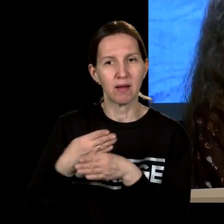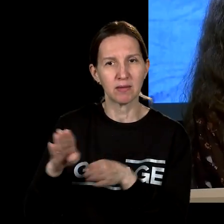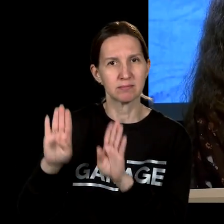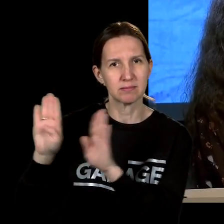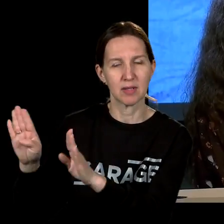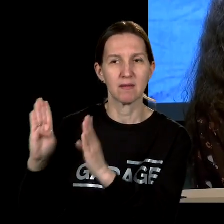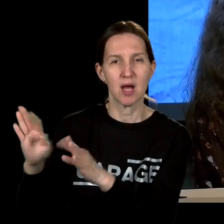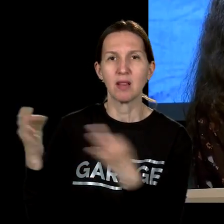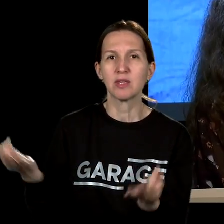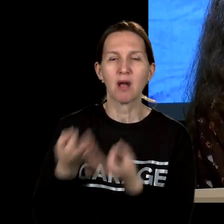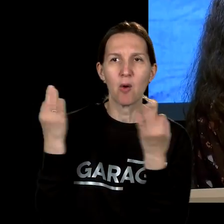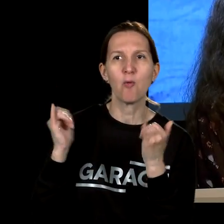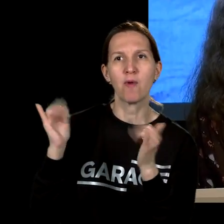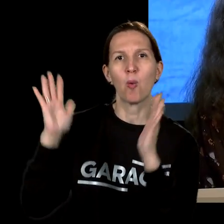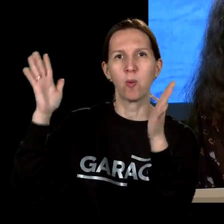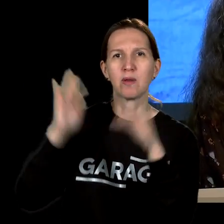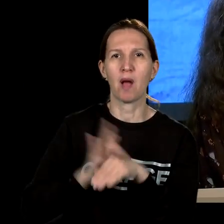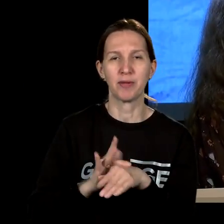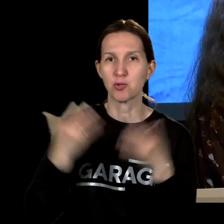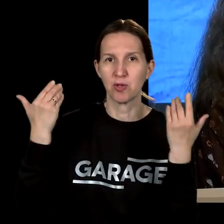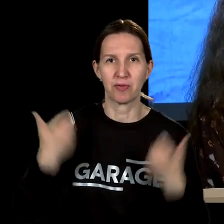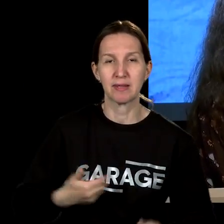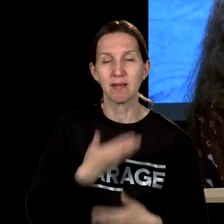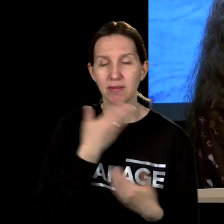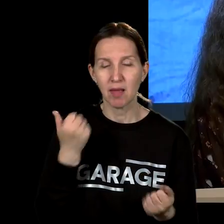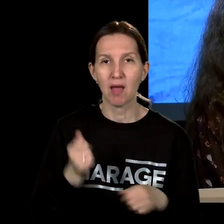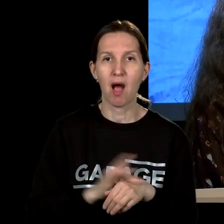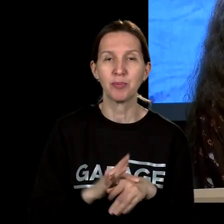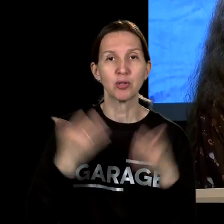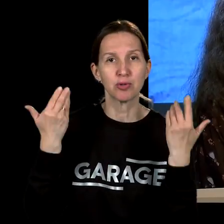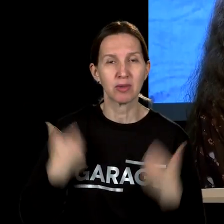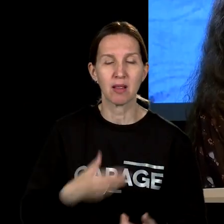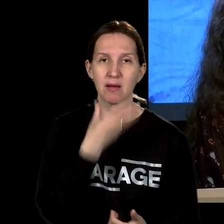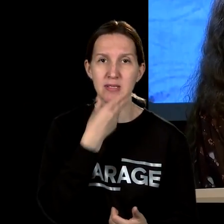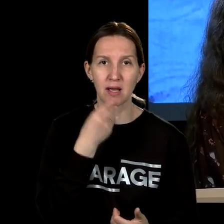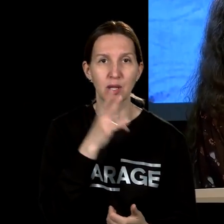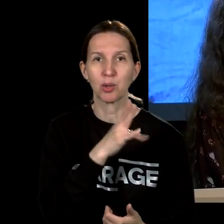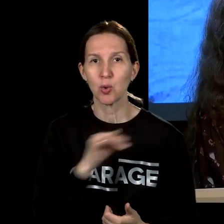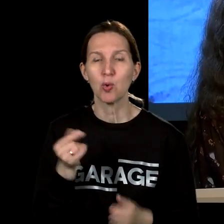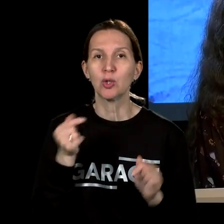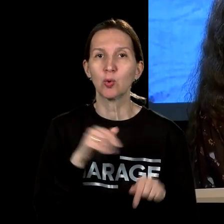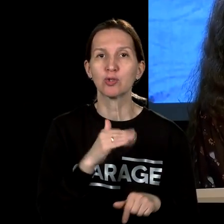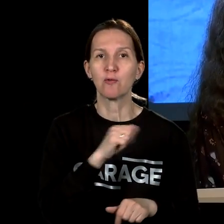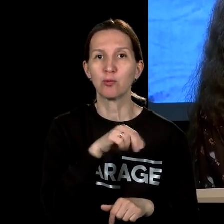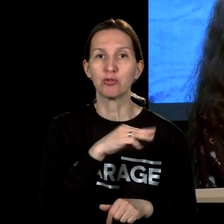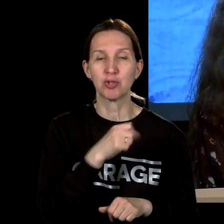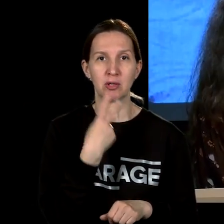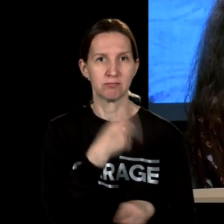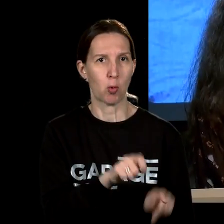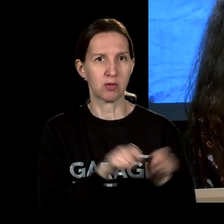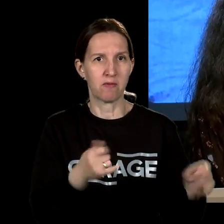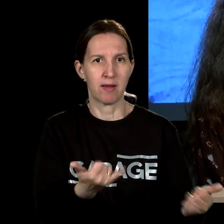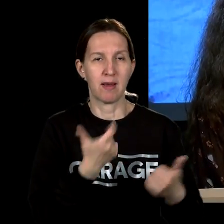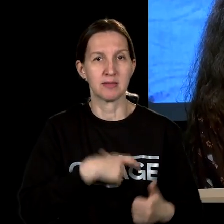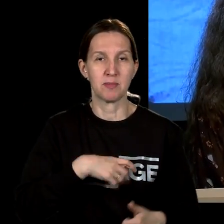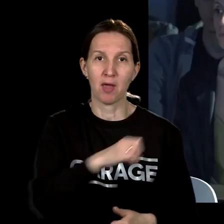культура. Никакого культа обнаженного тела нету. А обнаженное тело, красота Нью – это то, что Фуджита открывает в Европе. Это